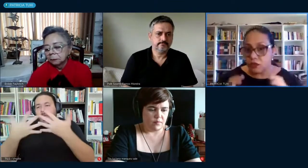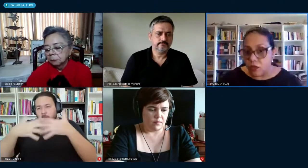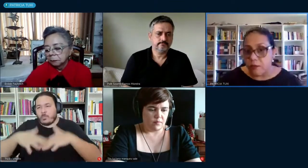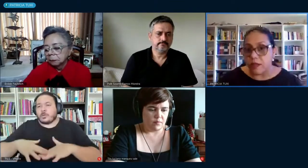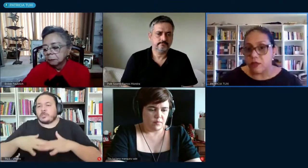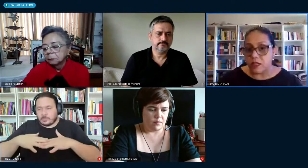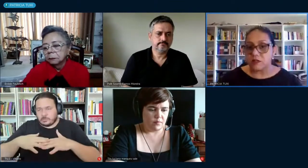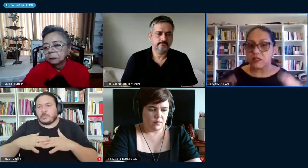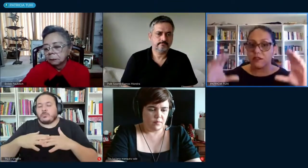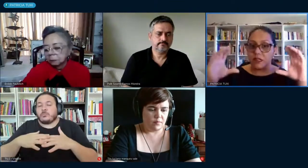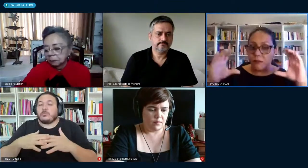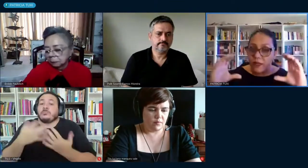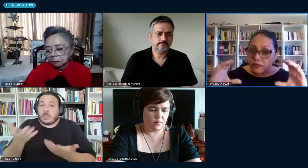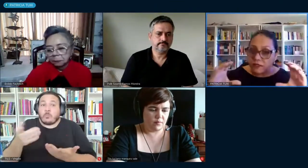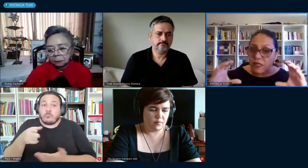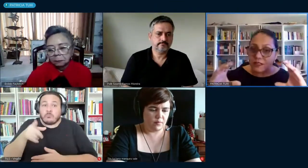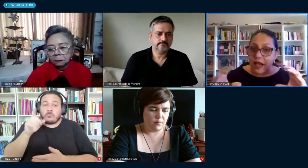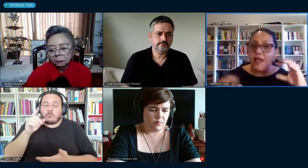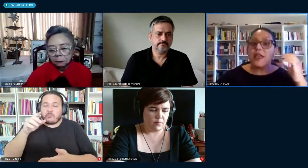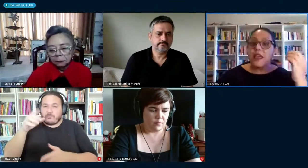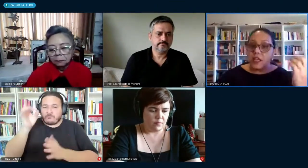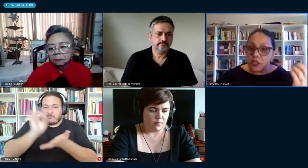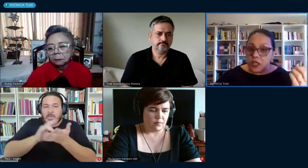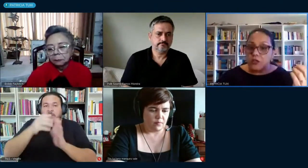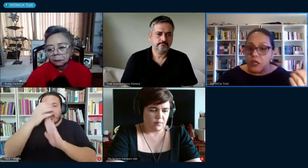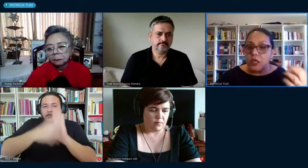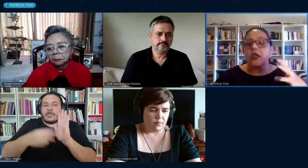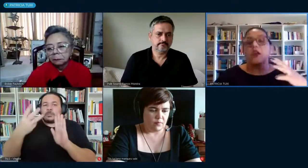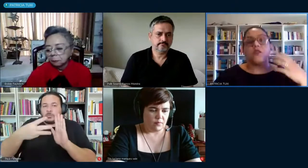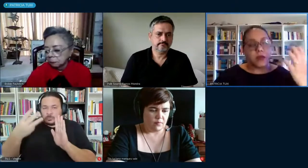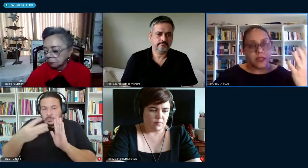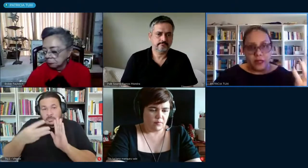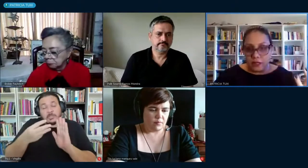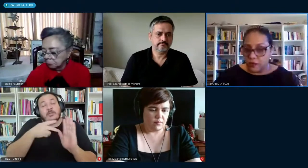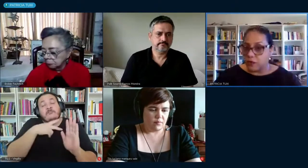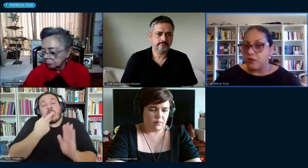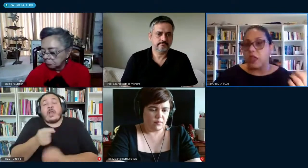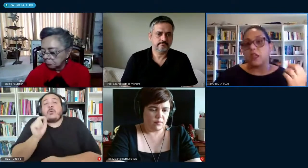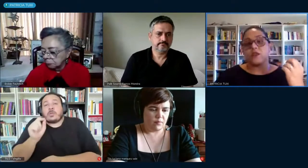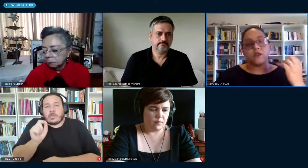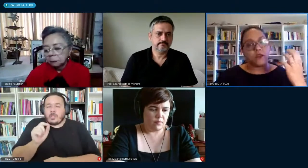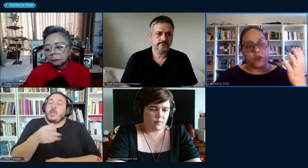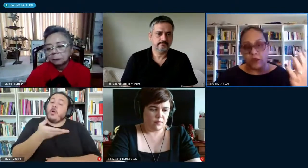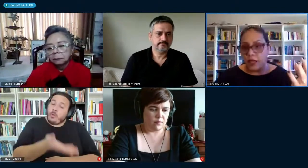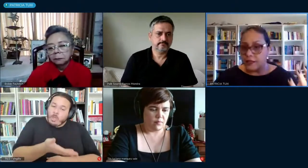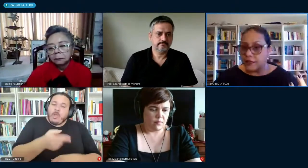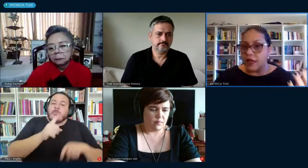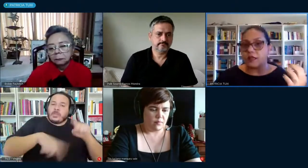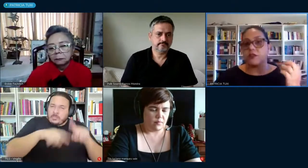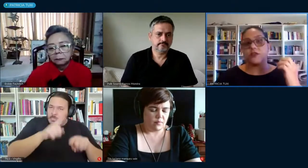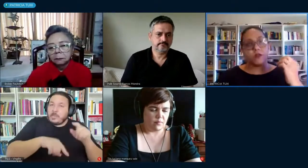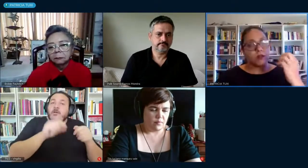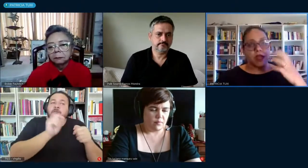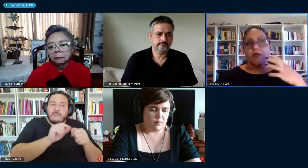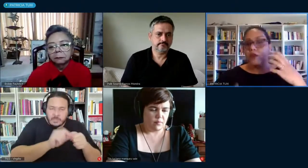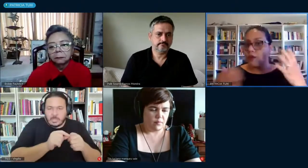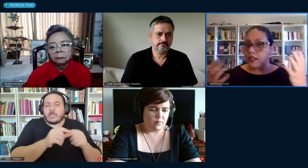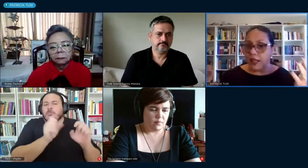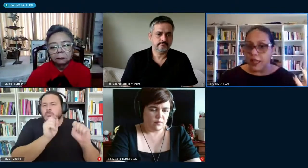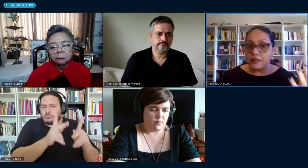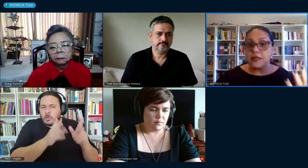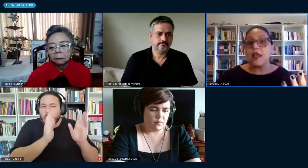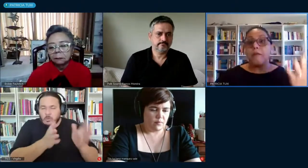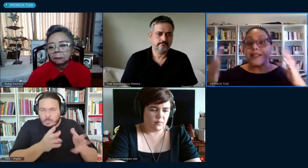acho que no capítulo 3 você deveria apenas finalizar indicando que os materiais foram feitos, foram realizados, né,